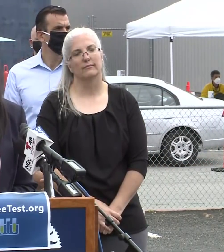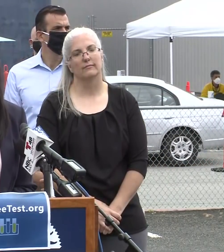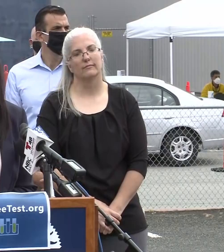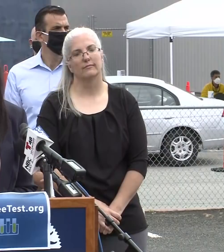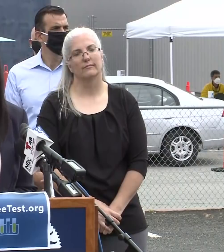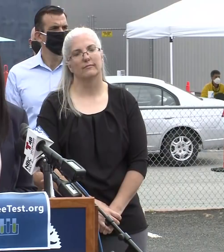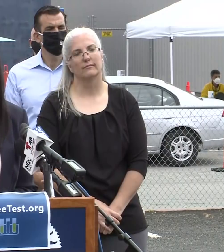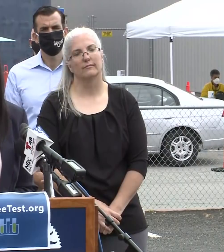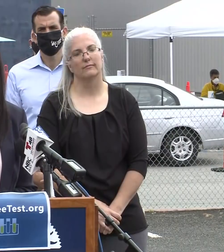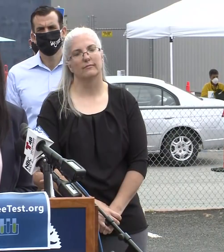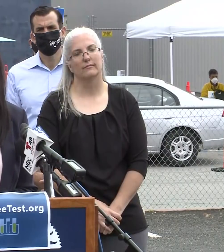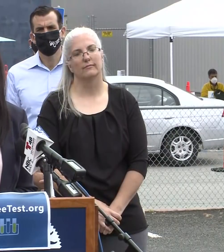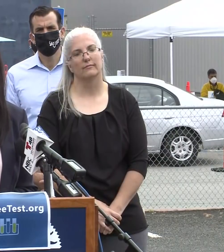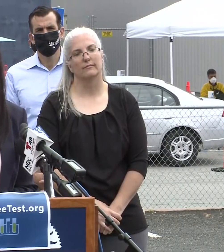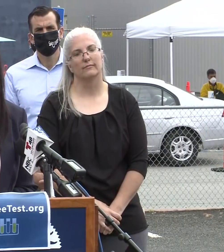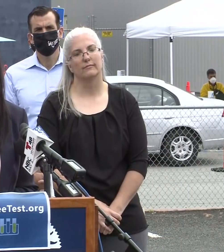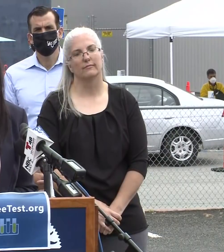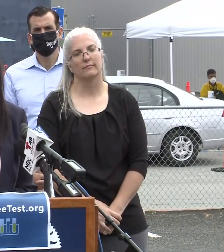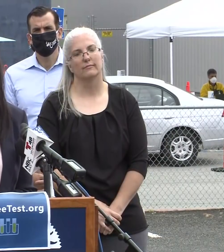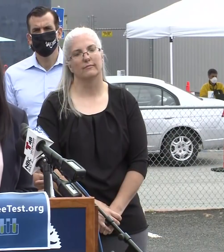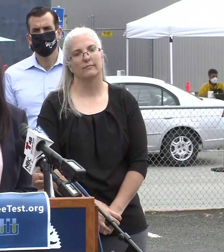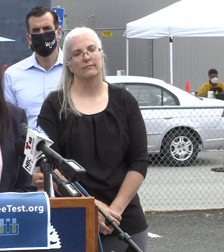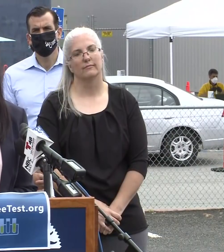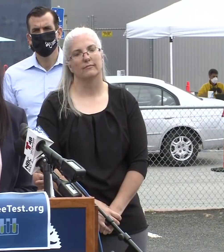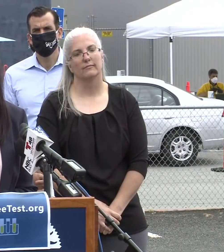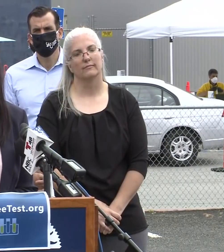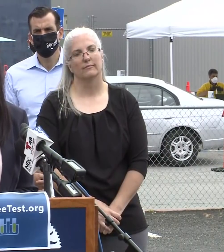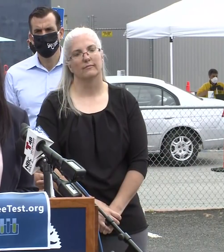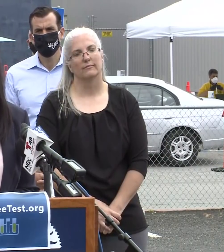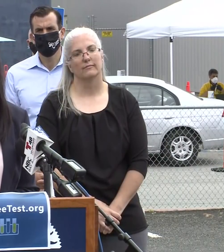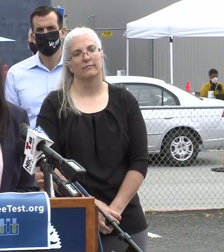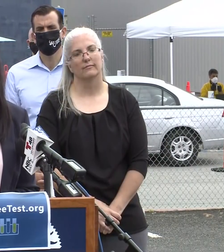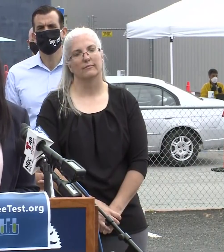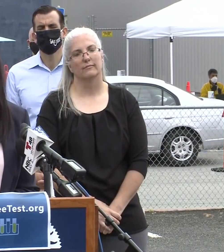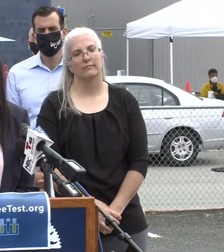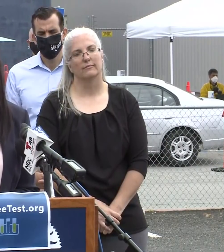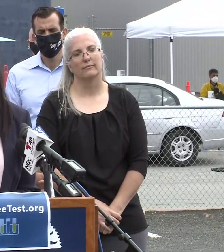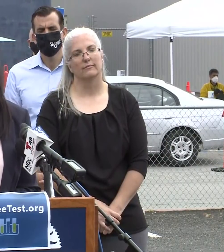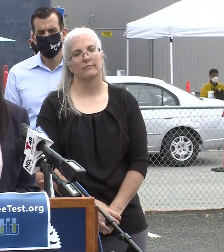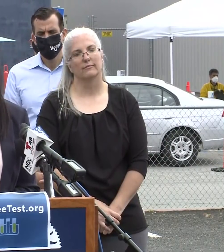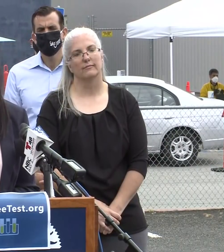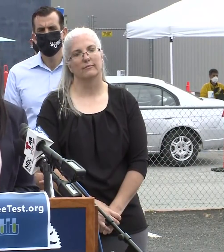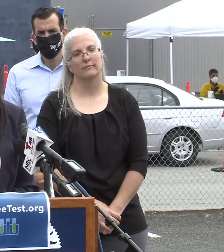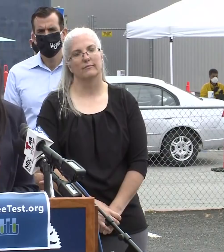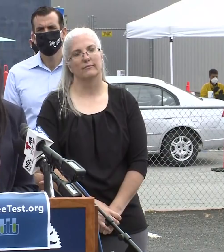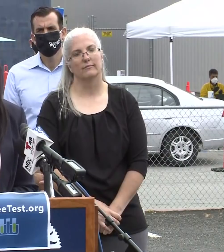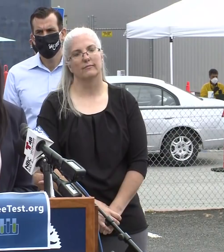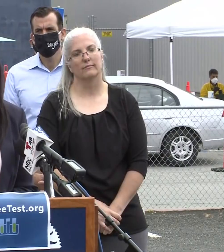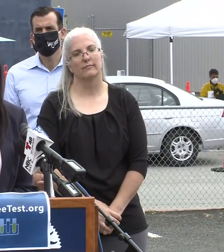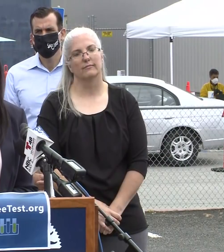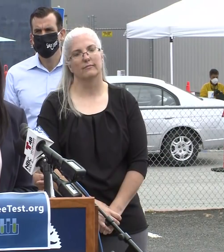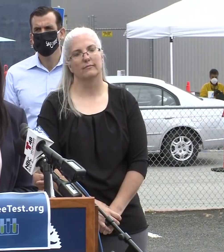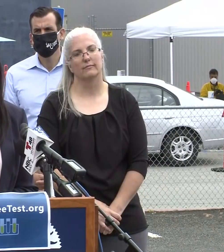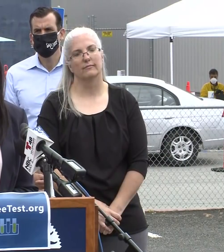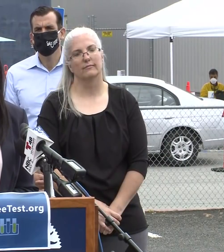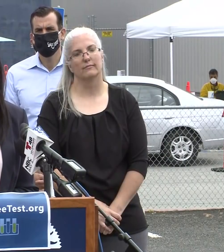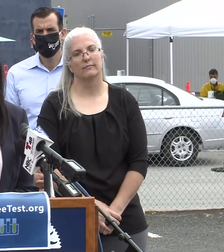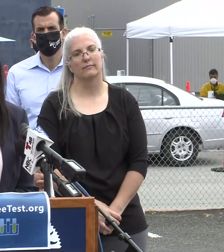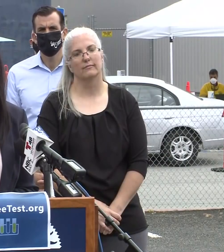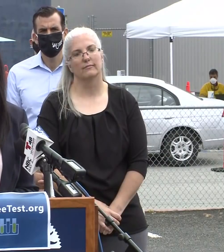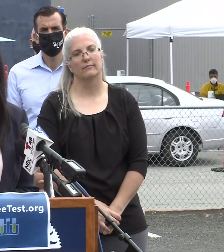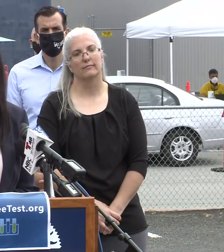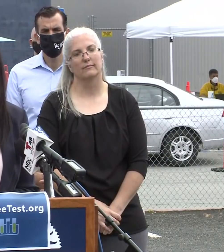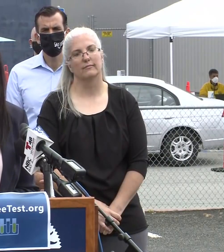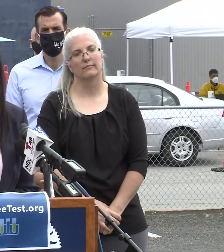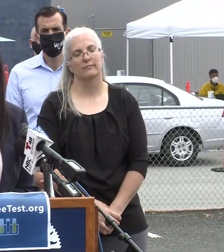gratuito, con o sin aseguranza, con o sin síntomas. Hoy se está iniciando este